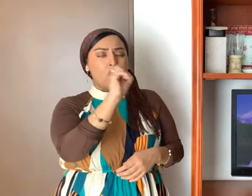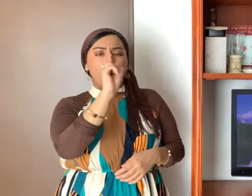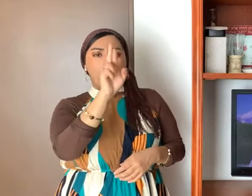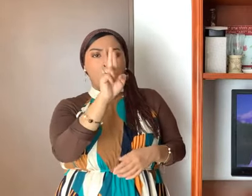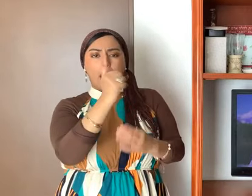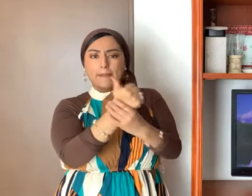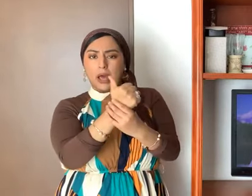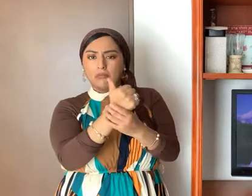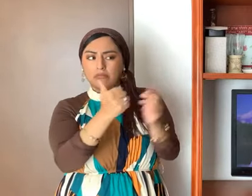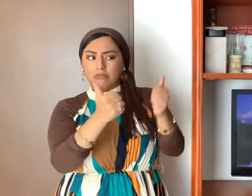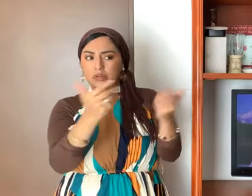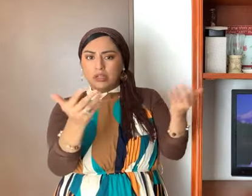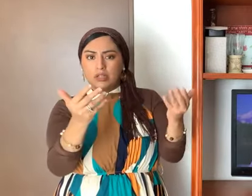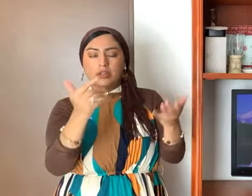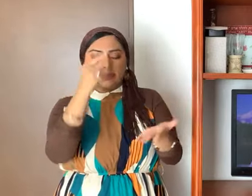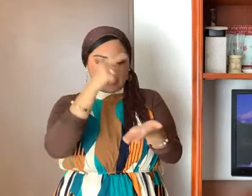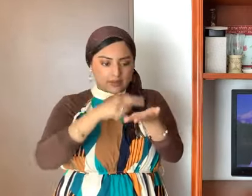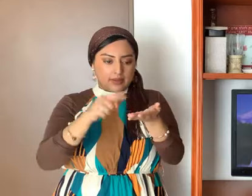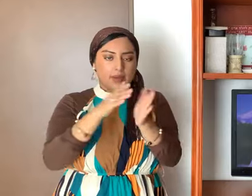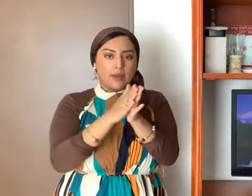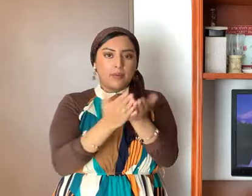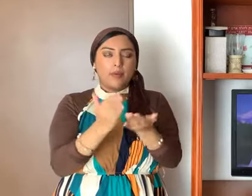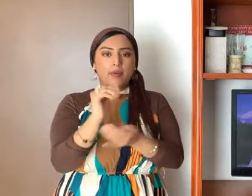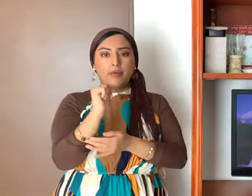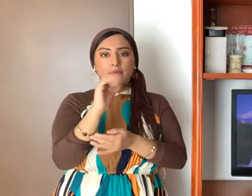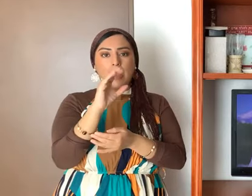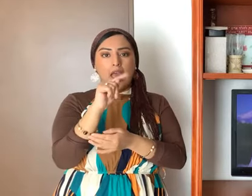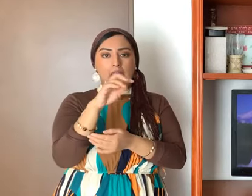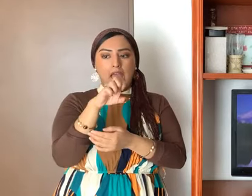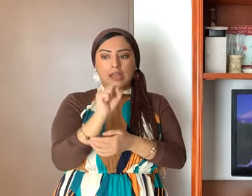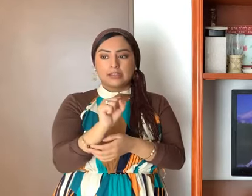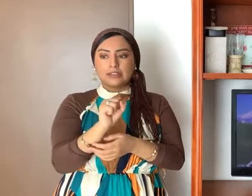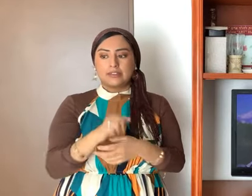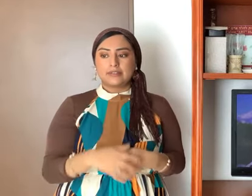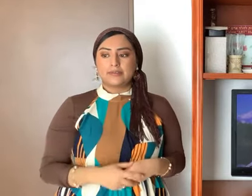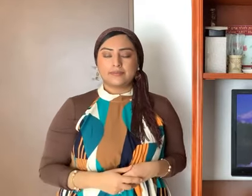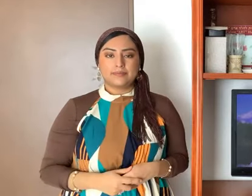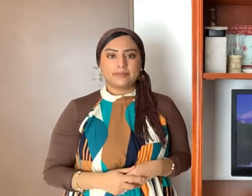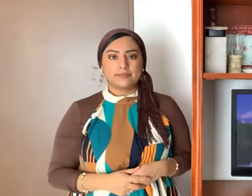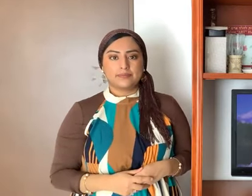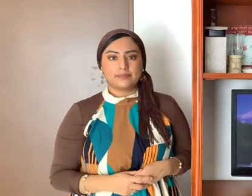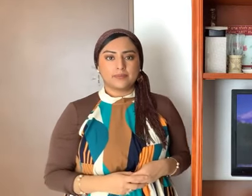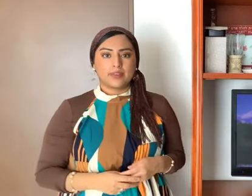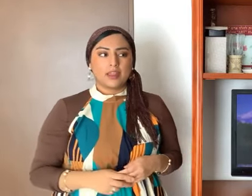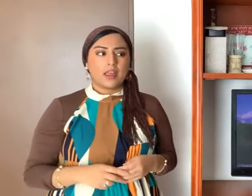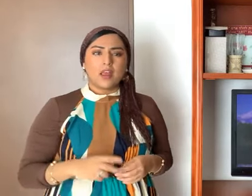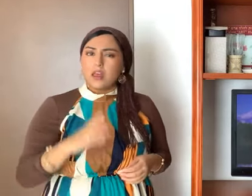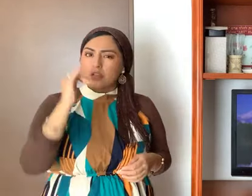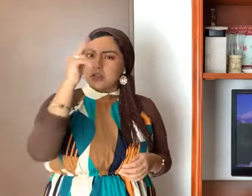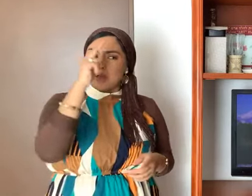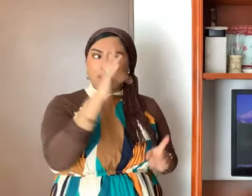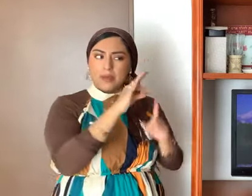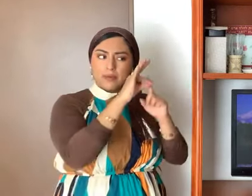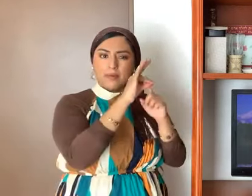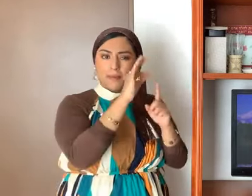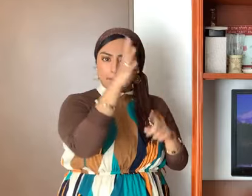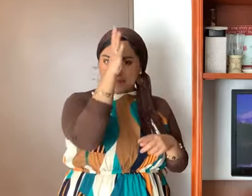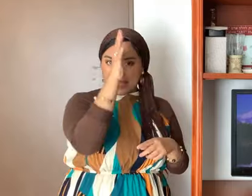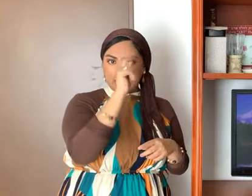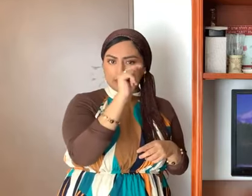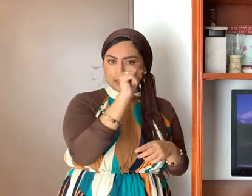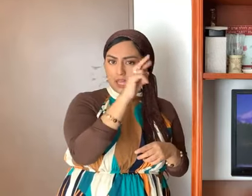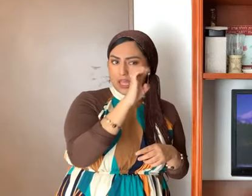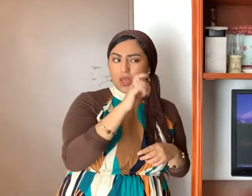libro de los Hechos, porque esa duda siempre está en los nuevecitos, ¿sí? Parece como que no, es que fue Taré, no, es que fue Abraham. ¿A